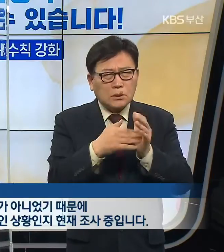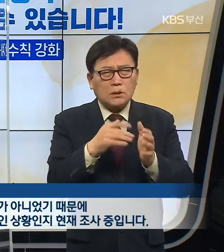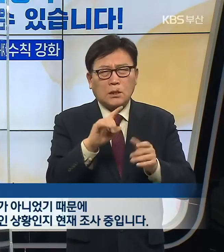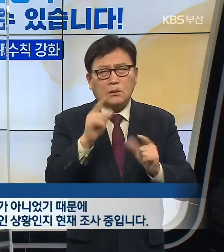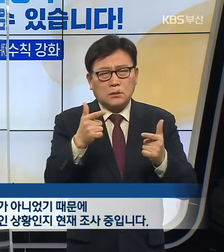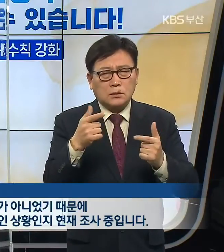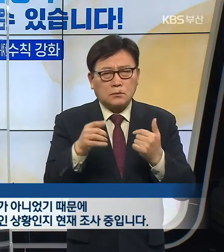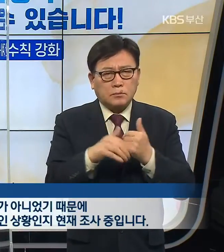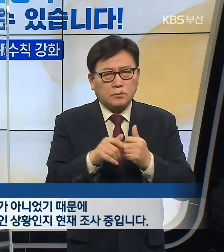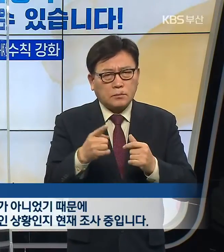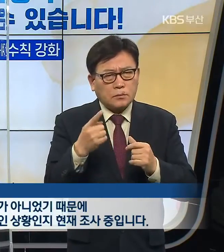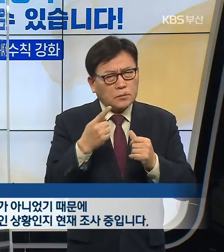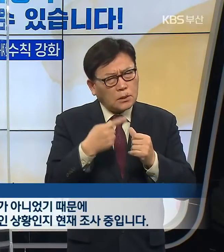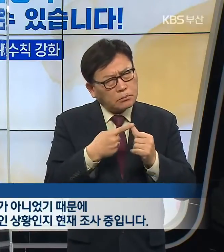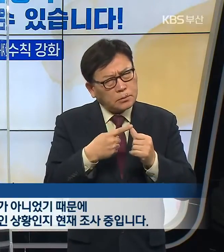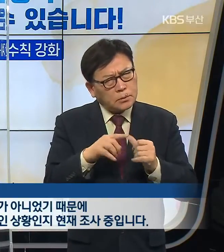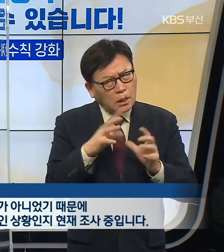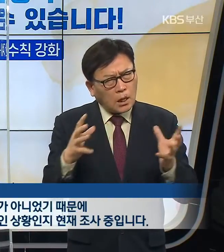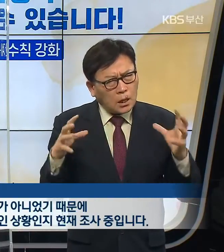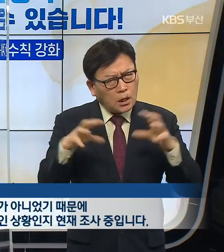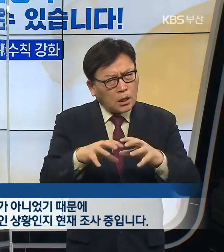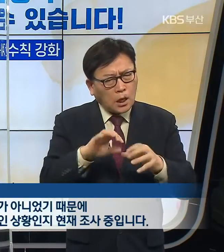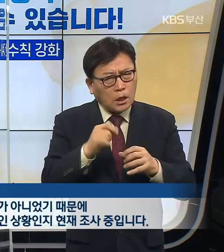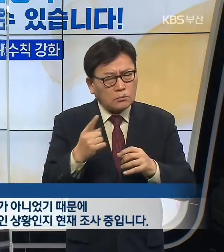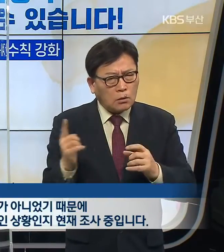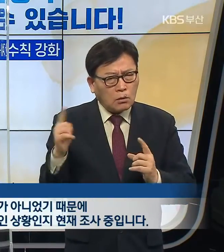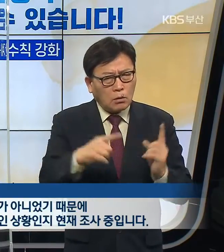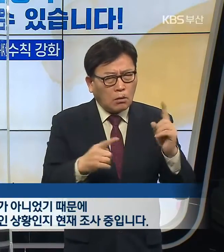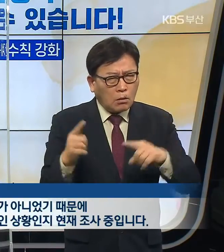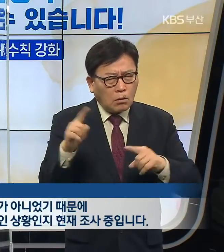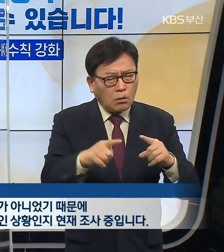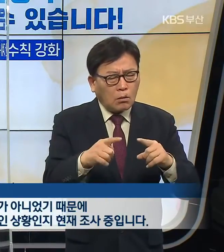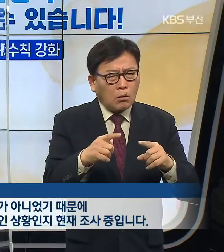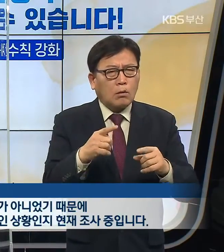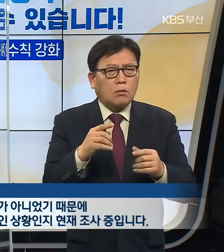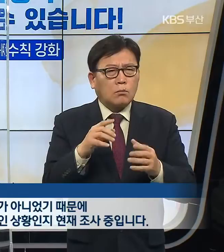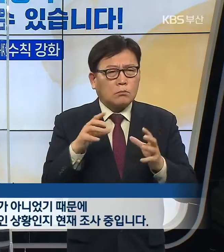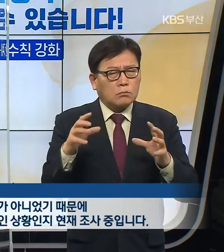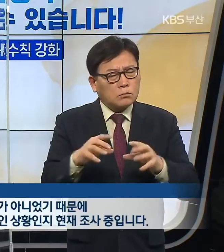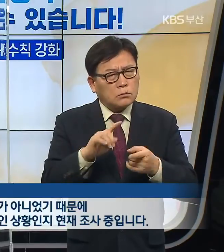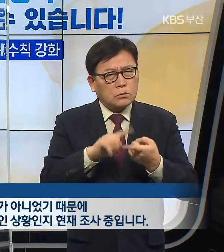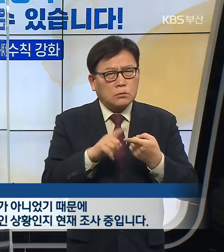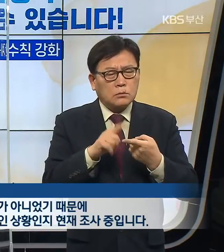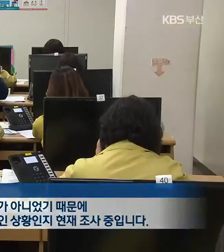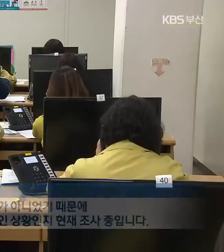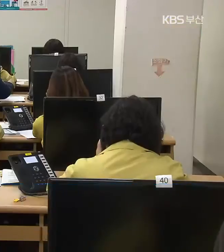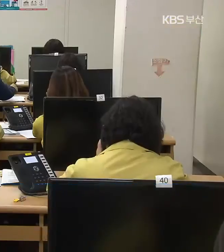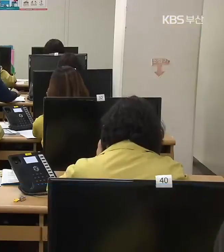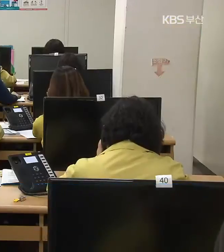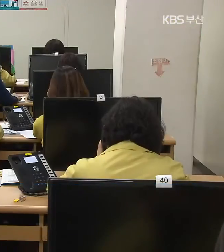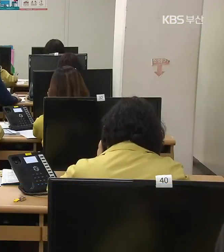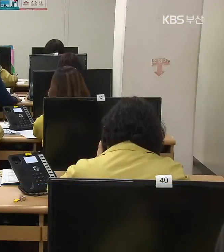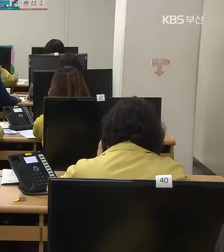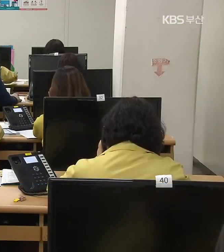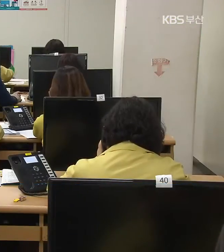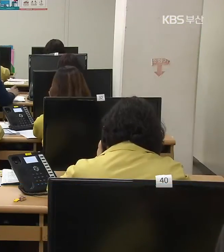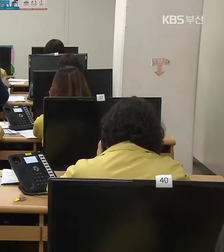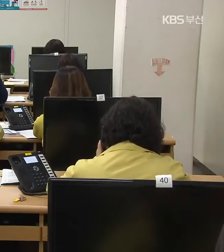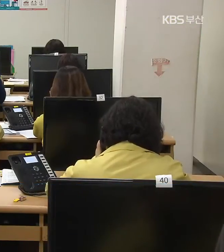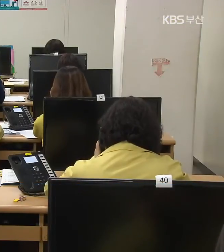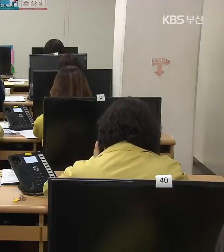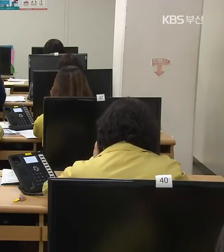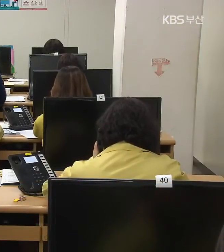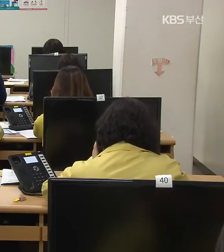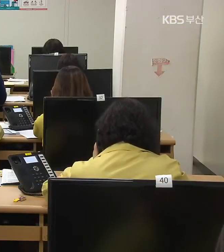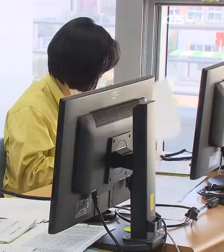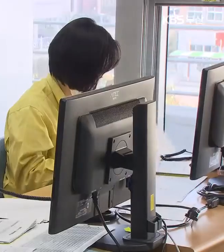한꺼번에 모이신 상황인지 또는 나누어서 모이신 상황인지 부분에 대해서도 현재 조사 중입니다. 또 이 일가족이